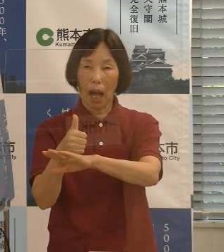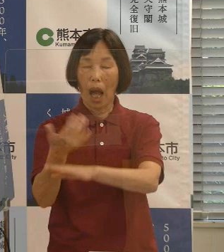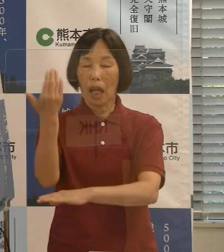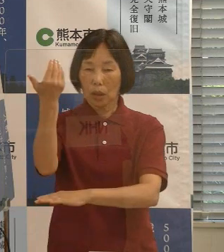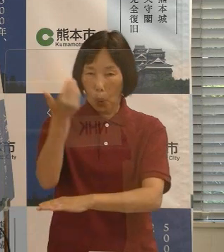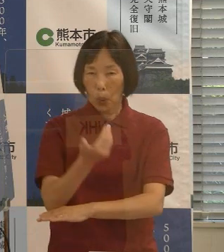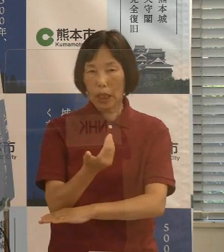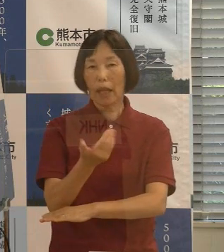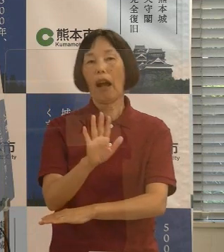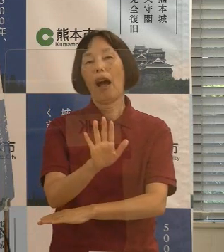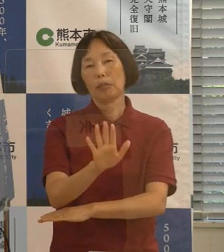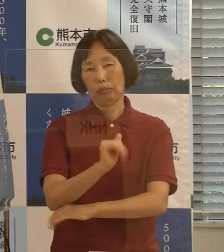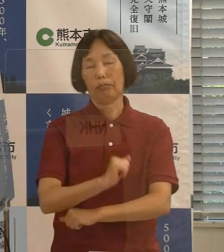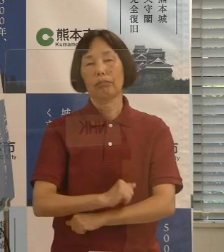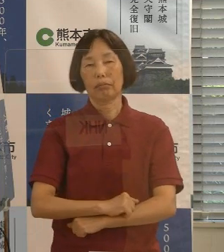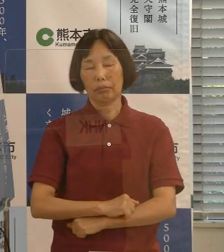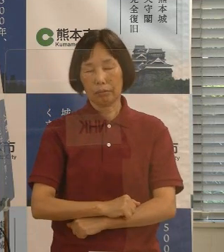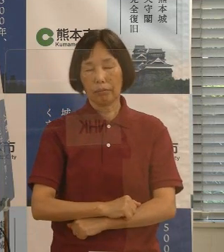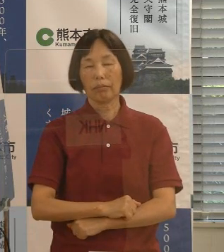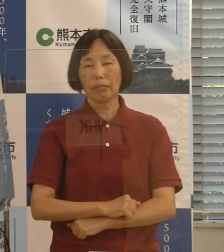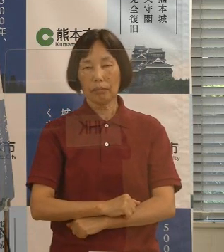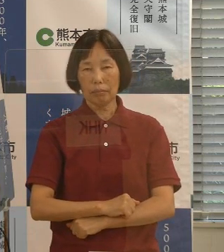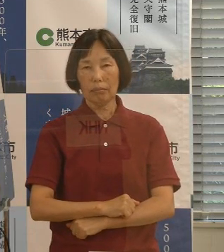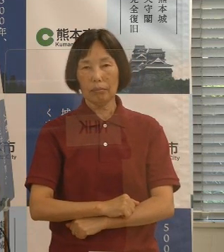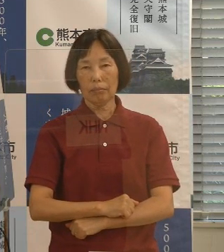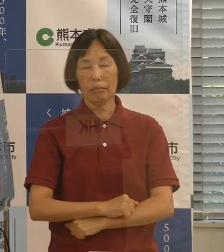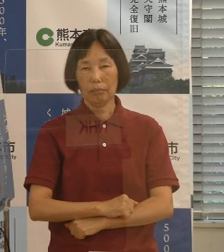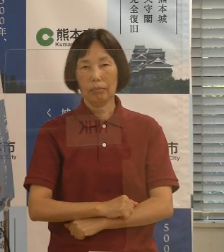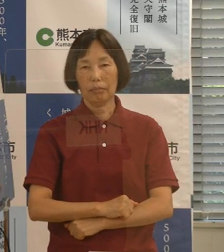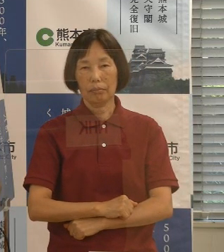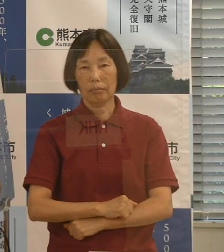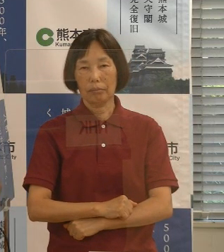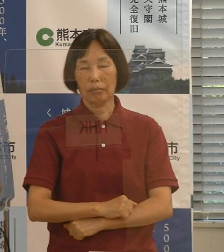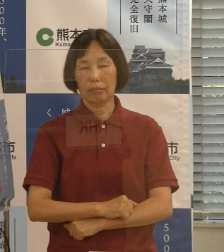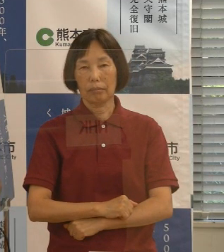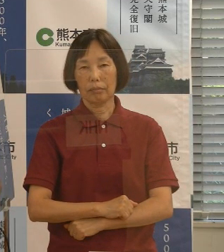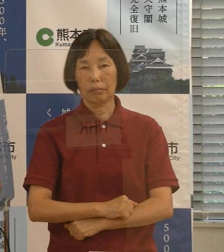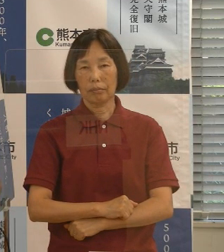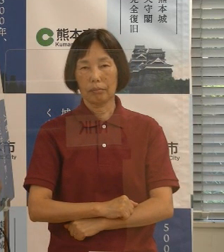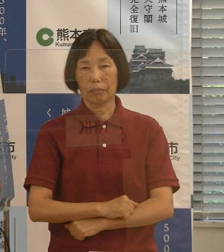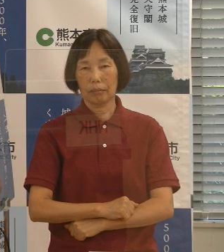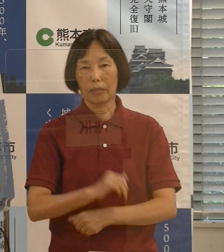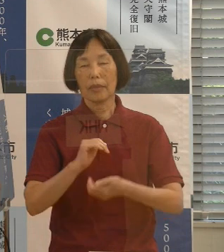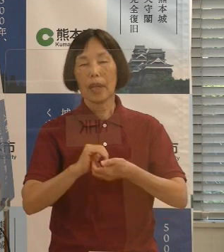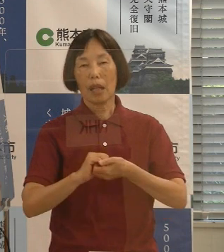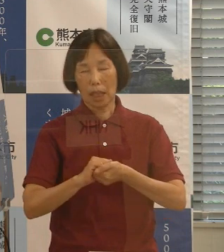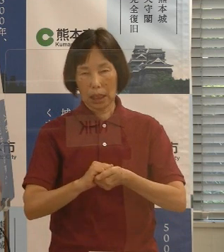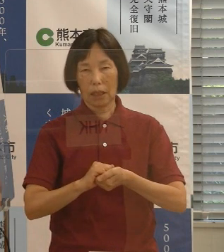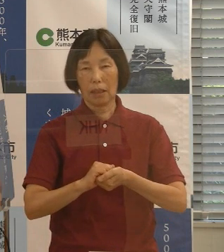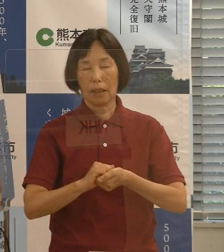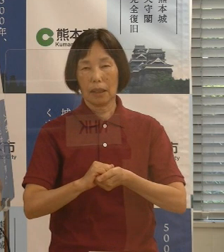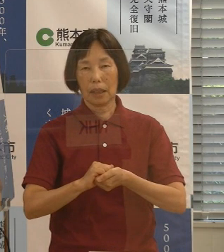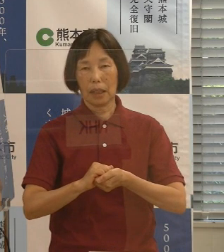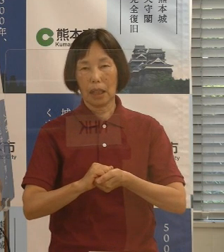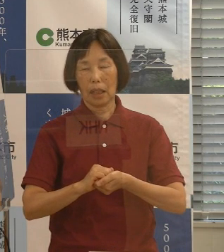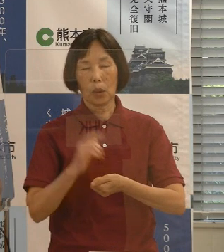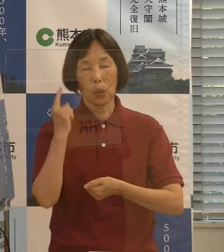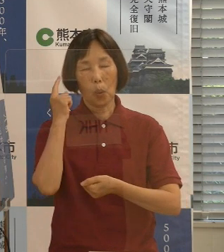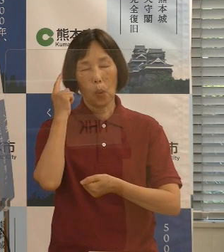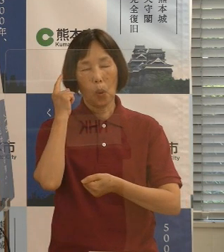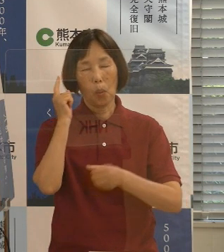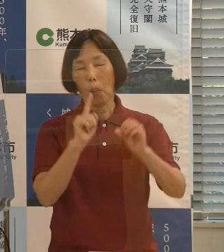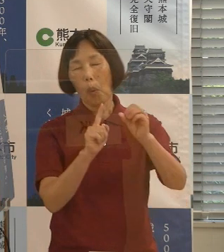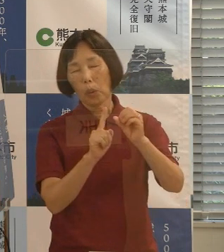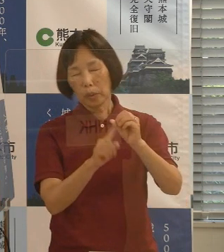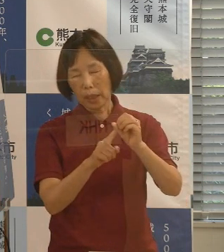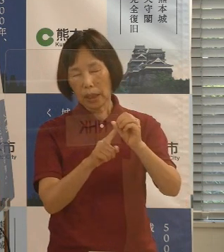がなされるということでありますので、まあぜひですね、そういった趣旨に鑑み